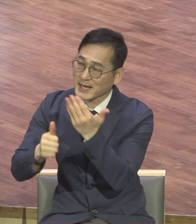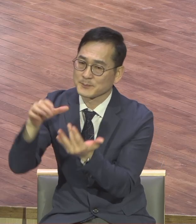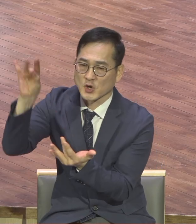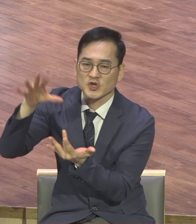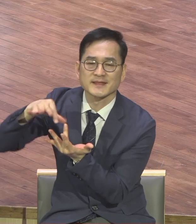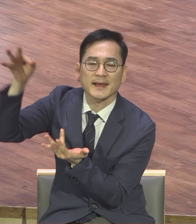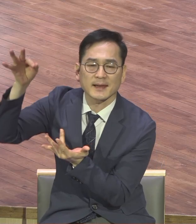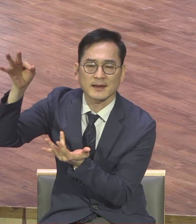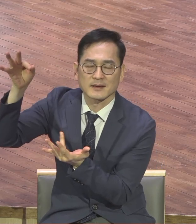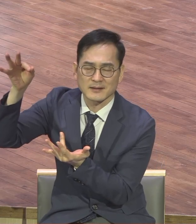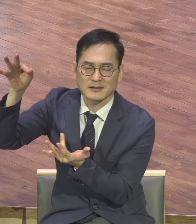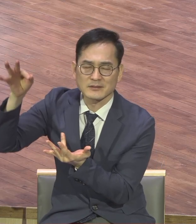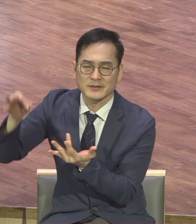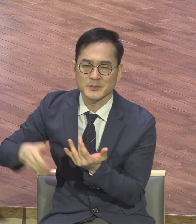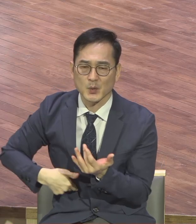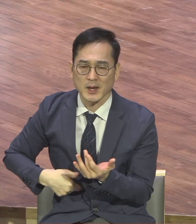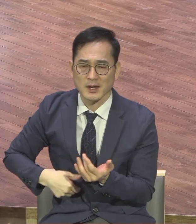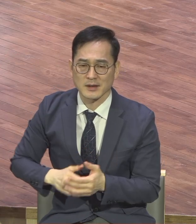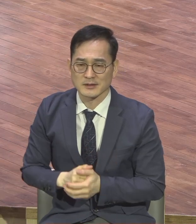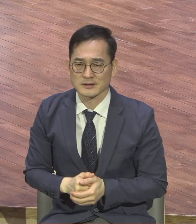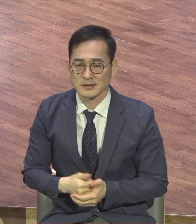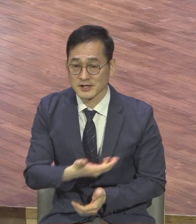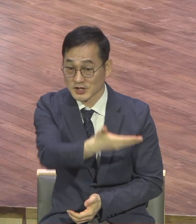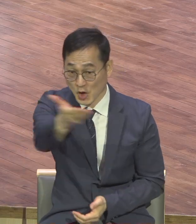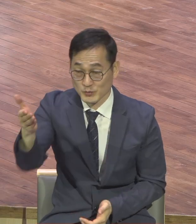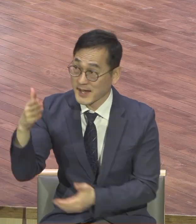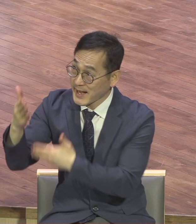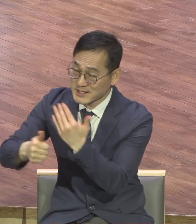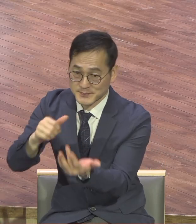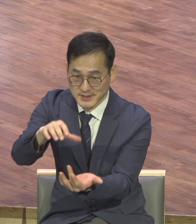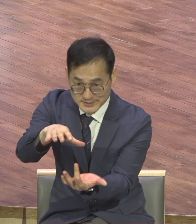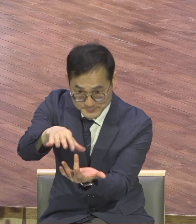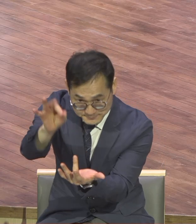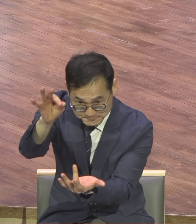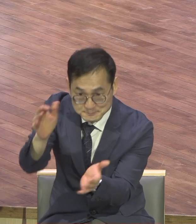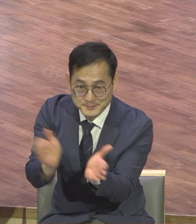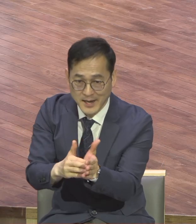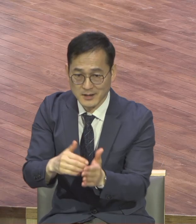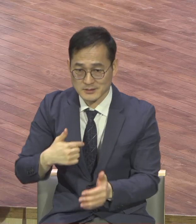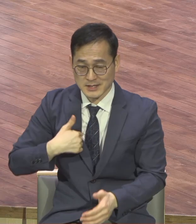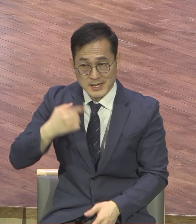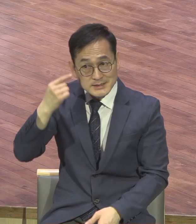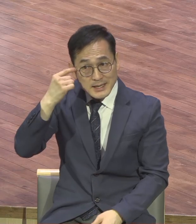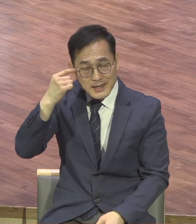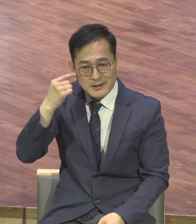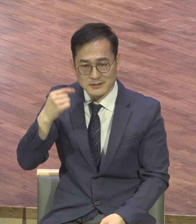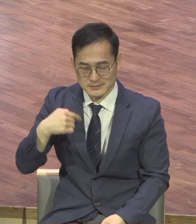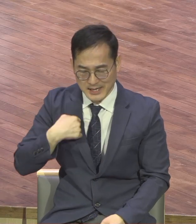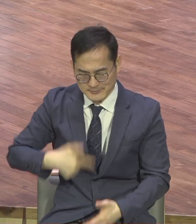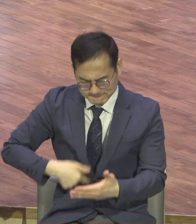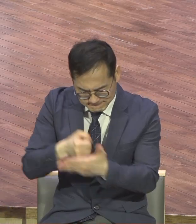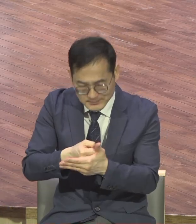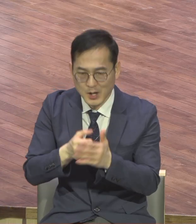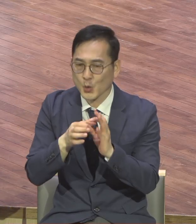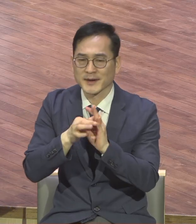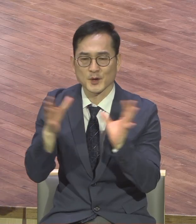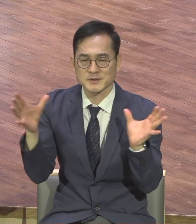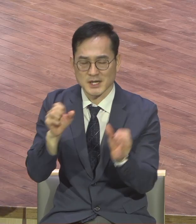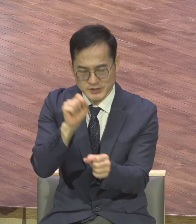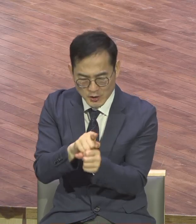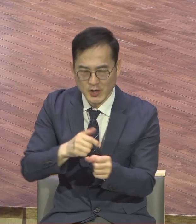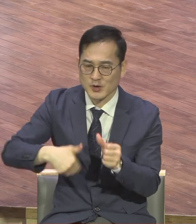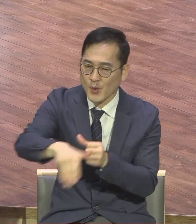돼요. 여러분은 하나님 택한 줄 믿으시기 바랍니다. 여러분 의지와 상관없이, 취미와 상관없이, 성격과 상관없이,